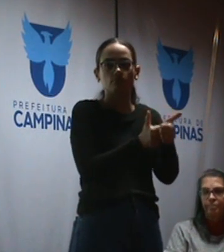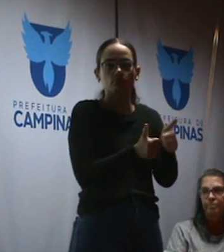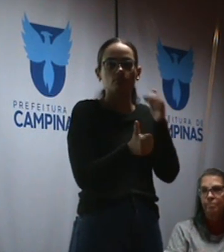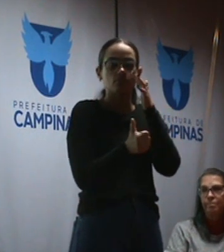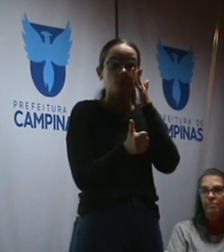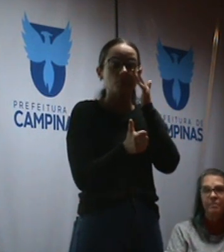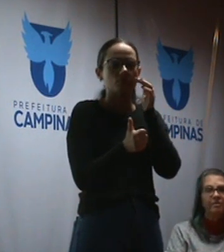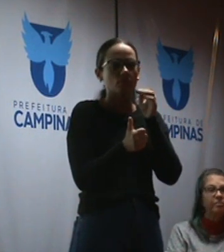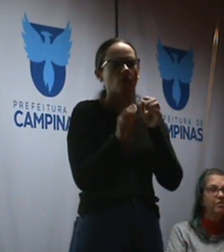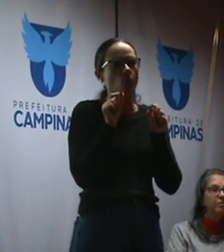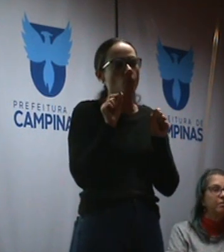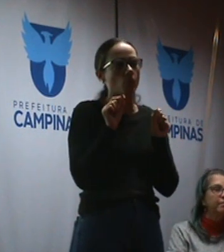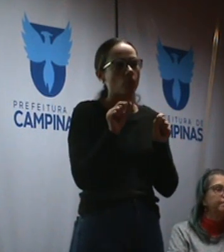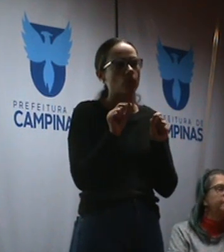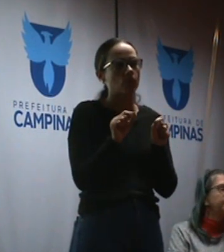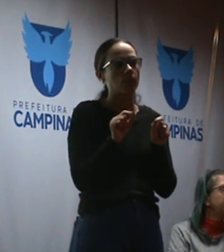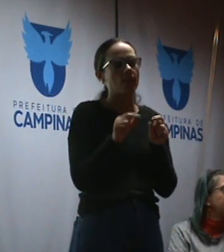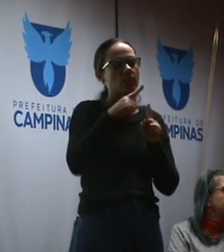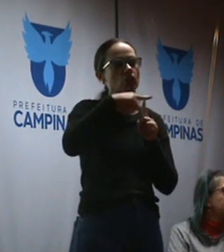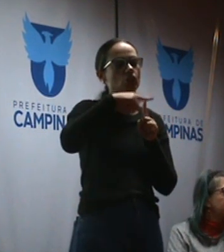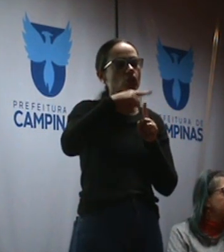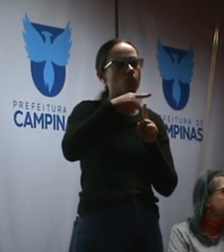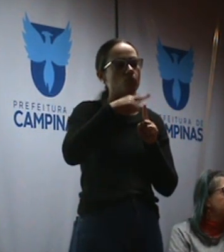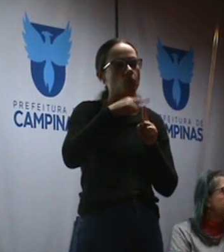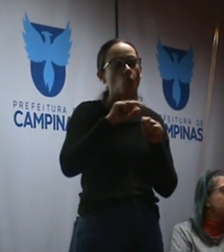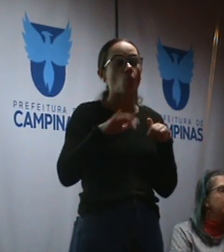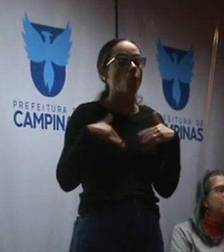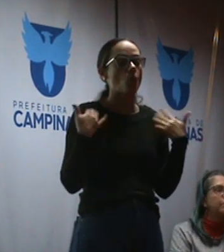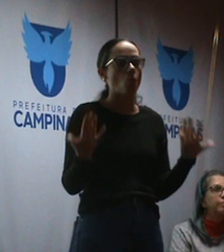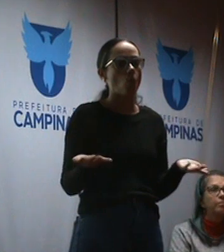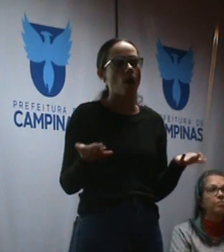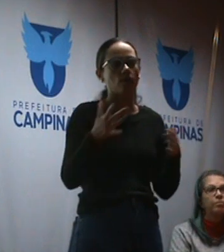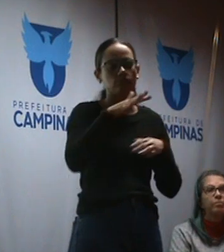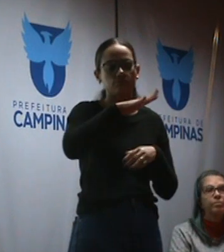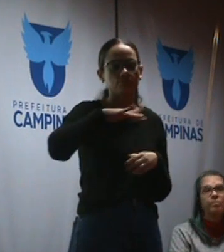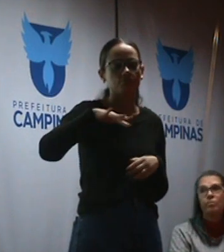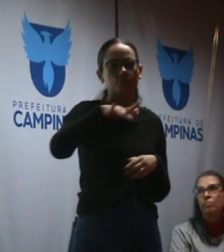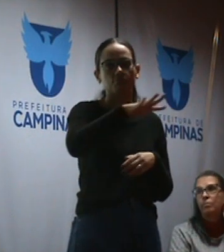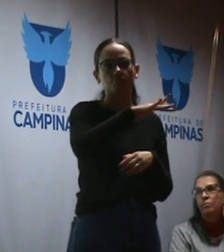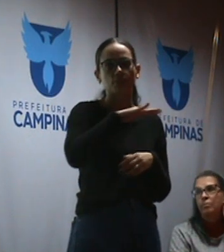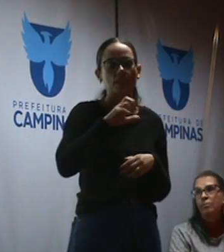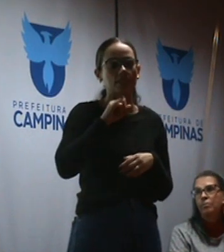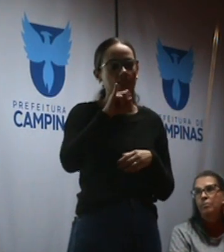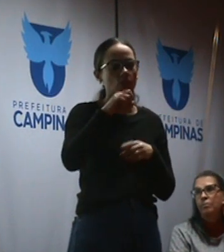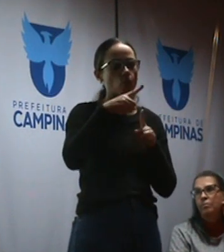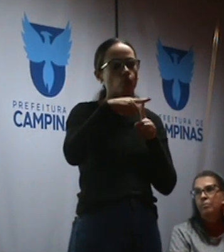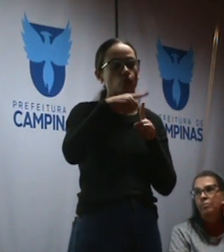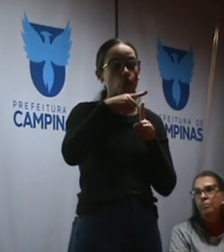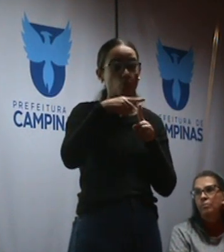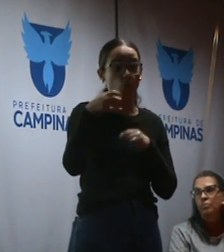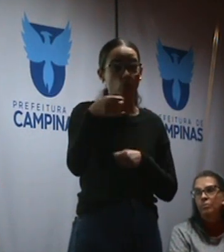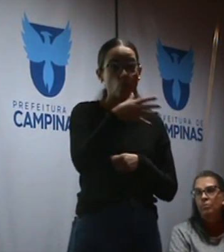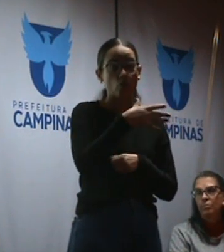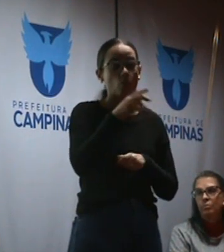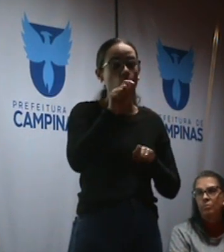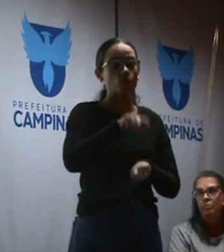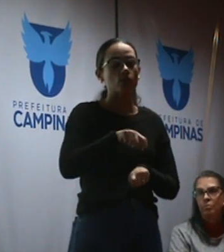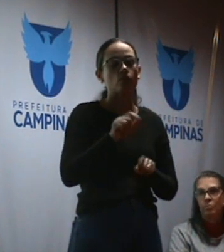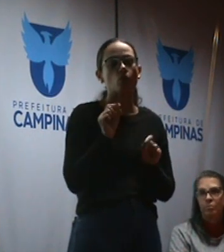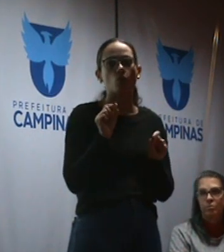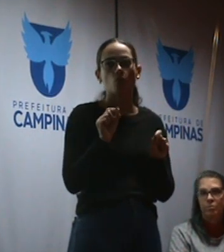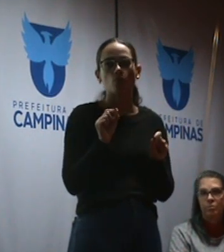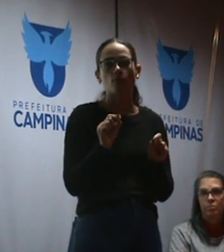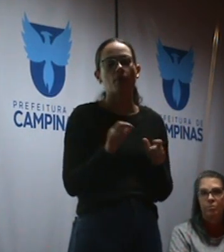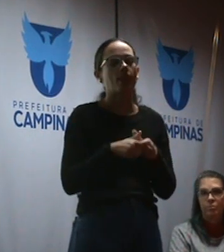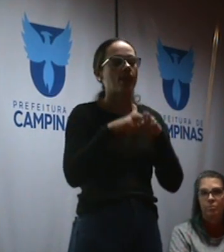esse sorotipo que está circulando. Porque quando a gente tem uma introdução de um sorotipo novo, isso pode causar um